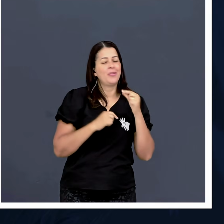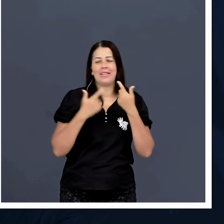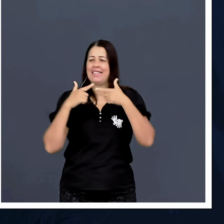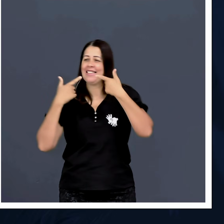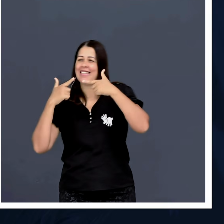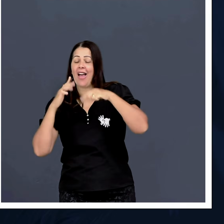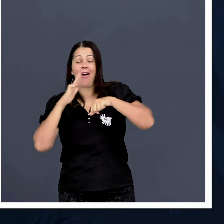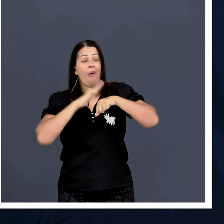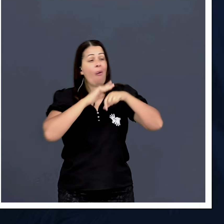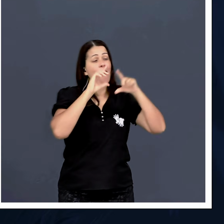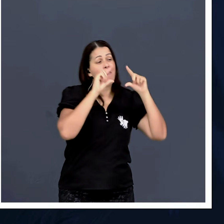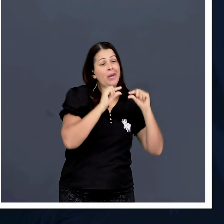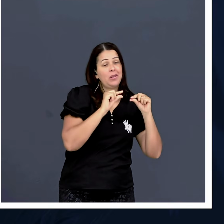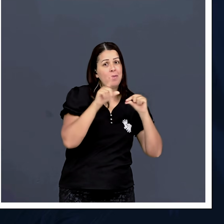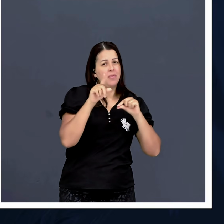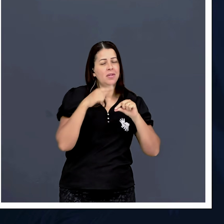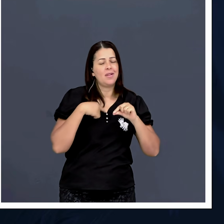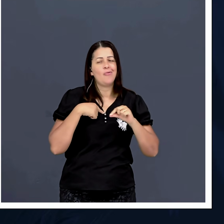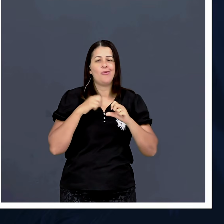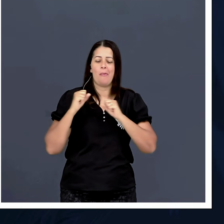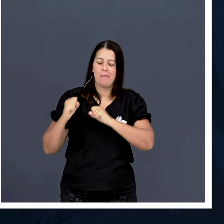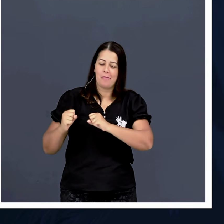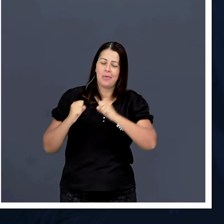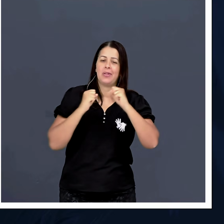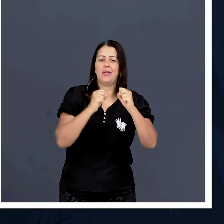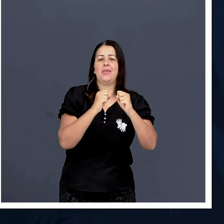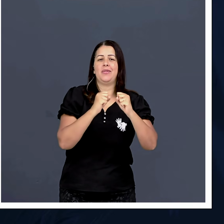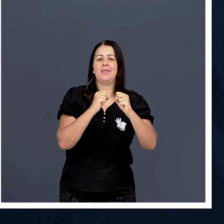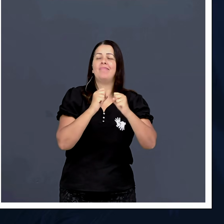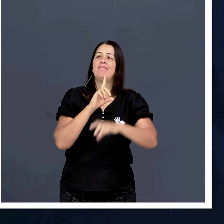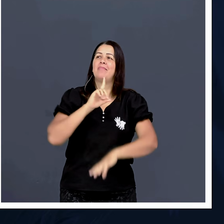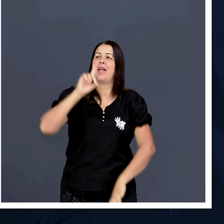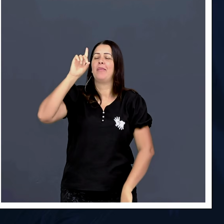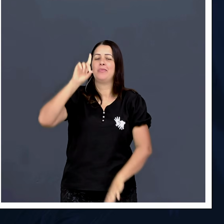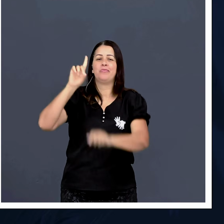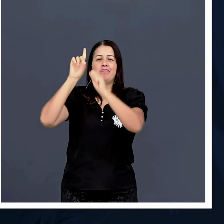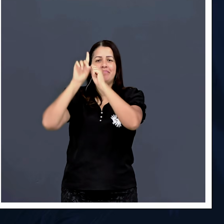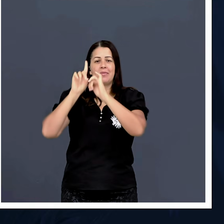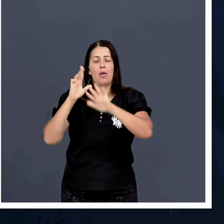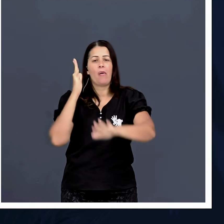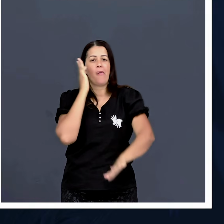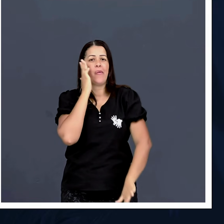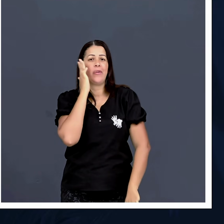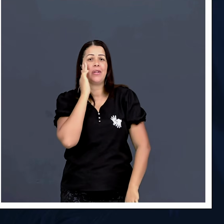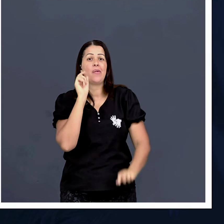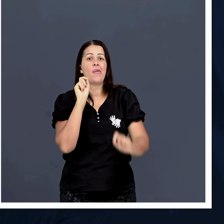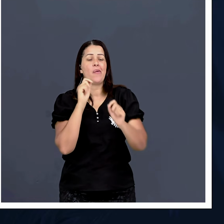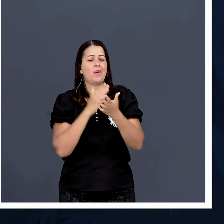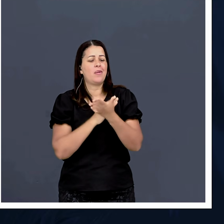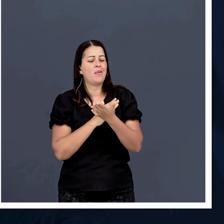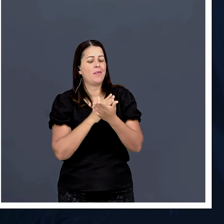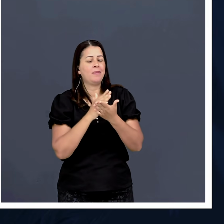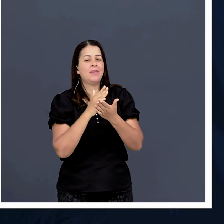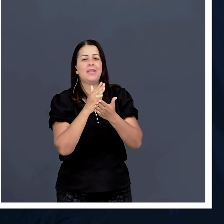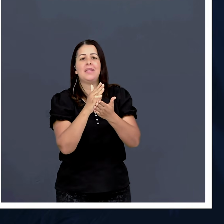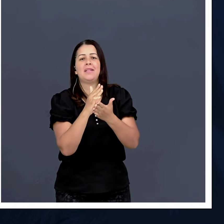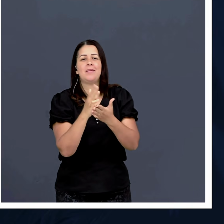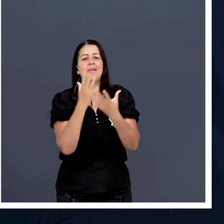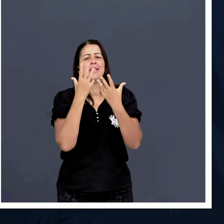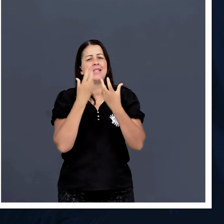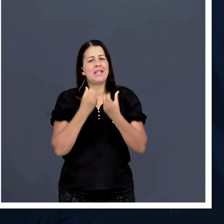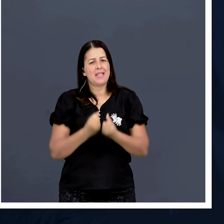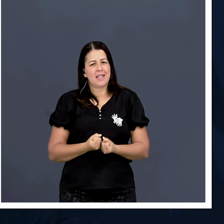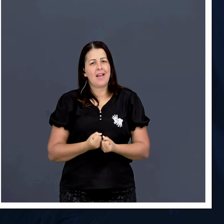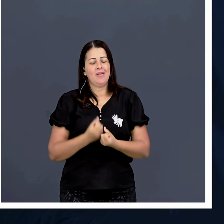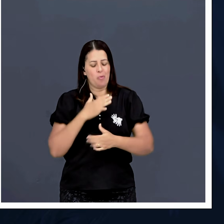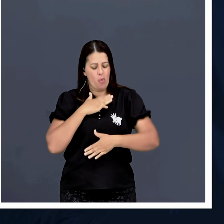menos. Mas você é um instrumento poderoso nas mãos do Senhor. Quando nós entendemos isso, a gente começa a se aceitar